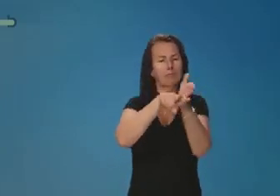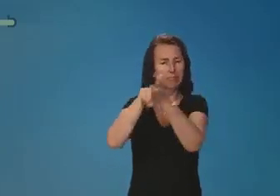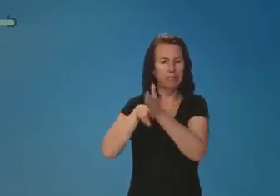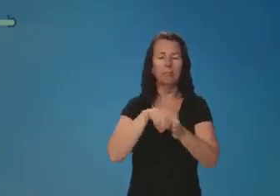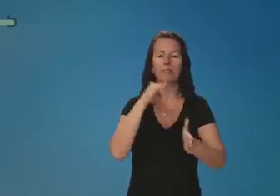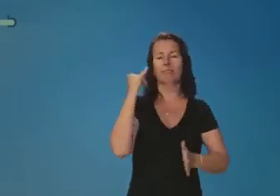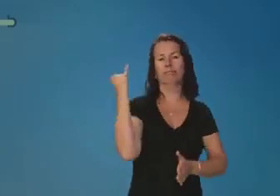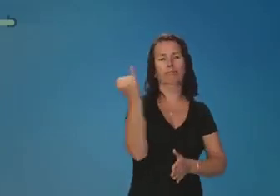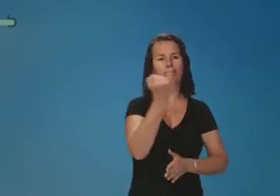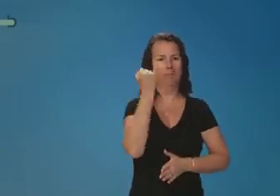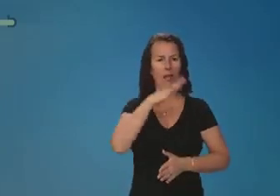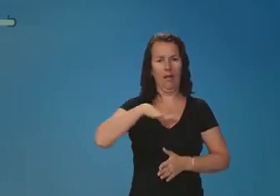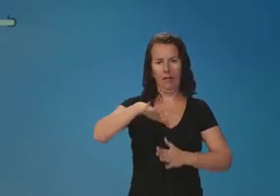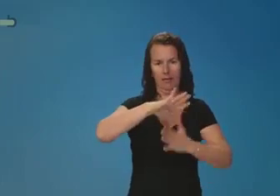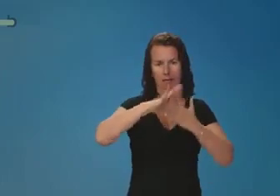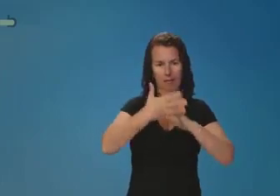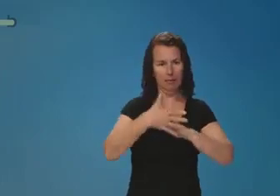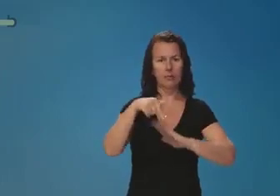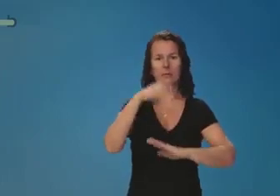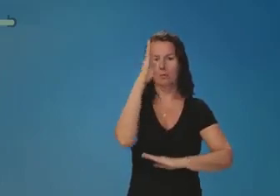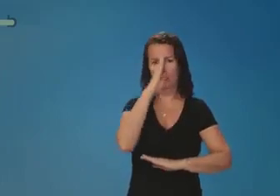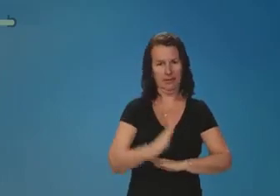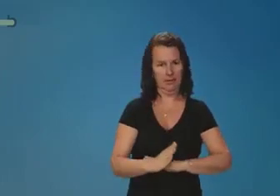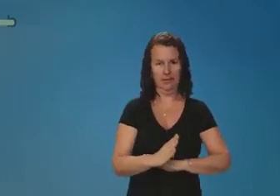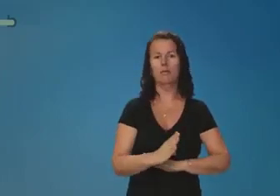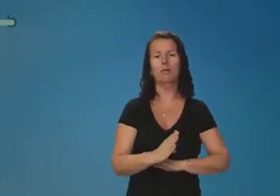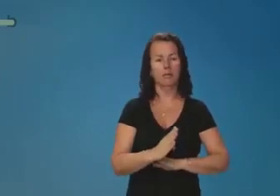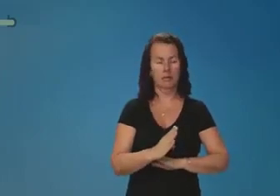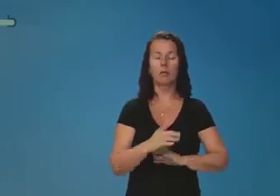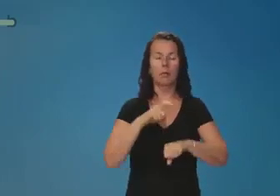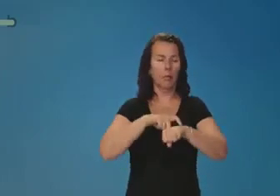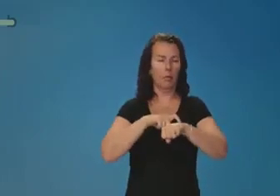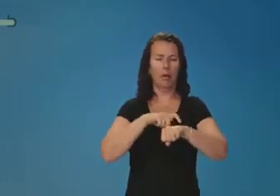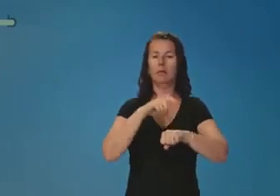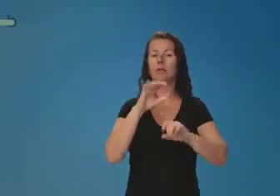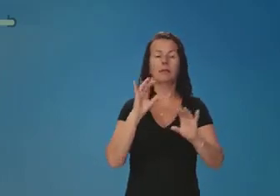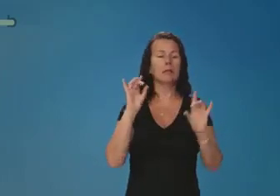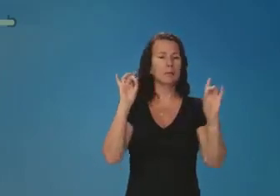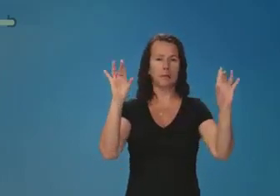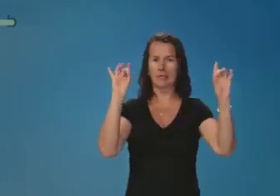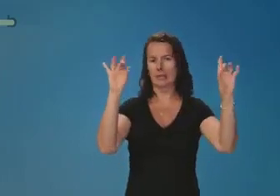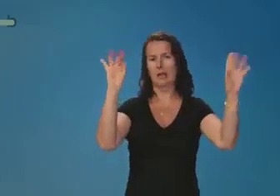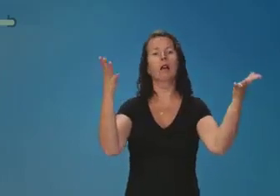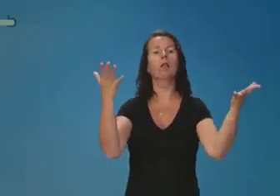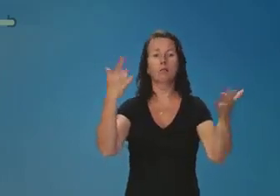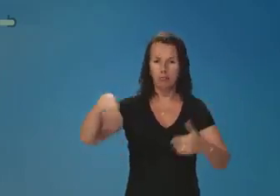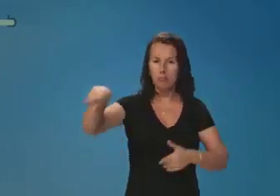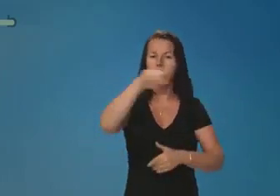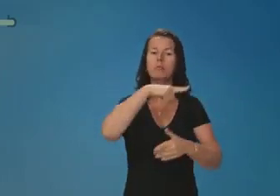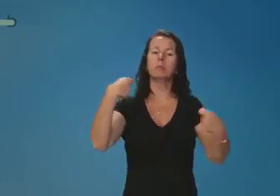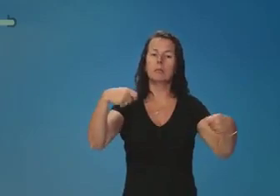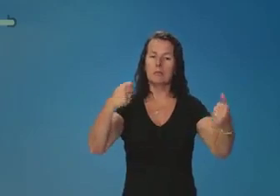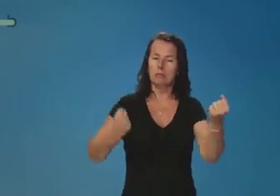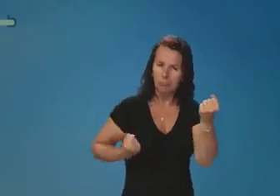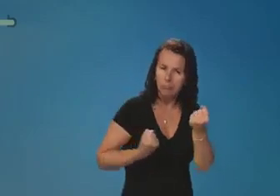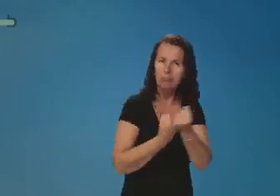dessas pesquisas para o avanço das produções no Brasil, sendo um momento bastante especial em que essas pesquisas na área da